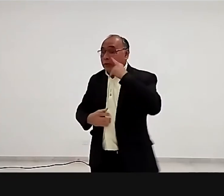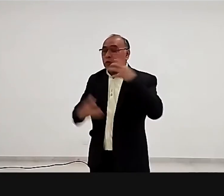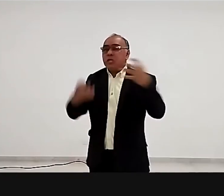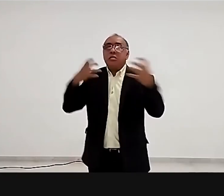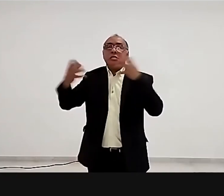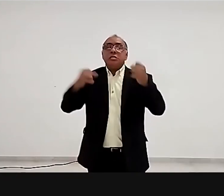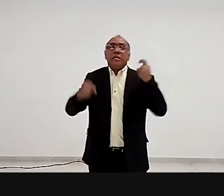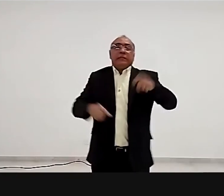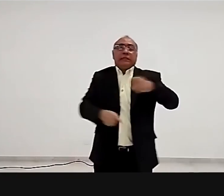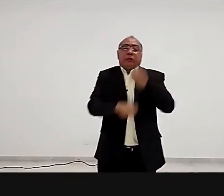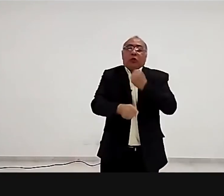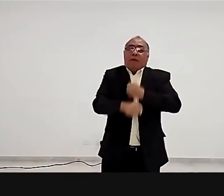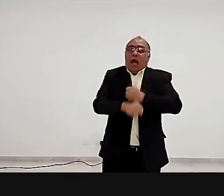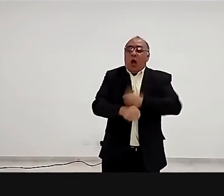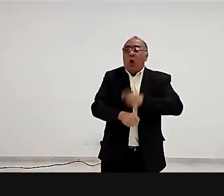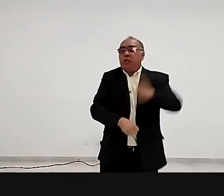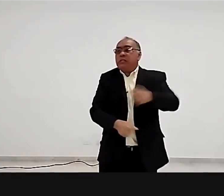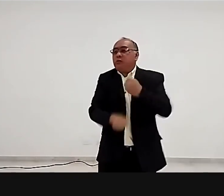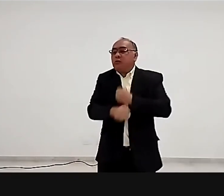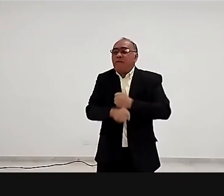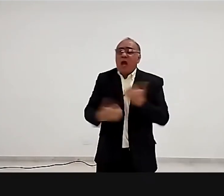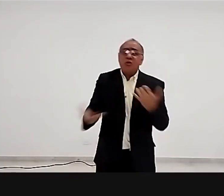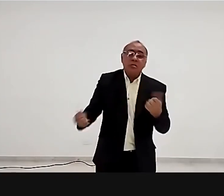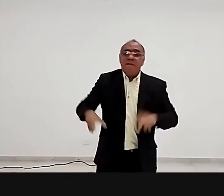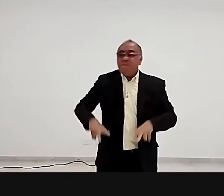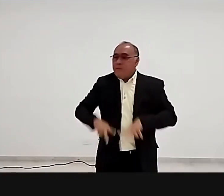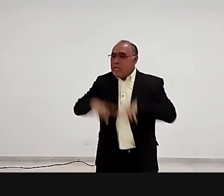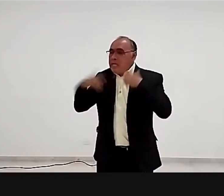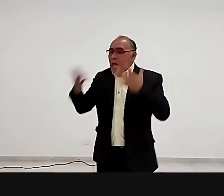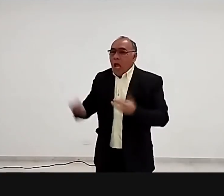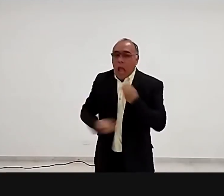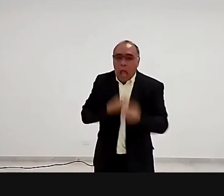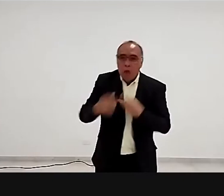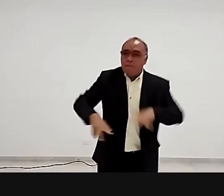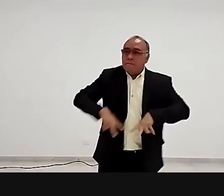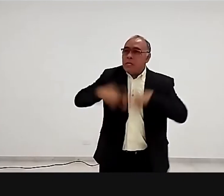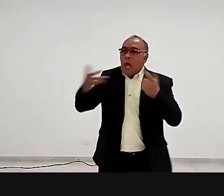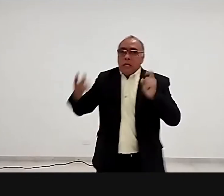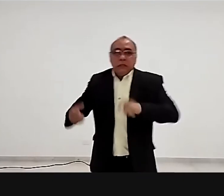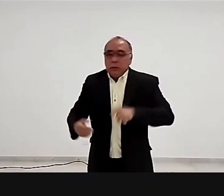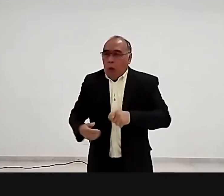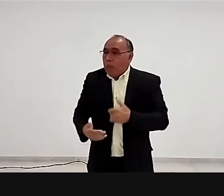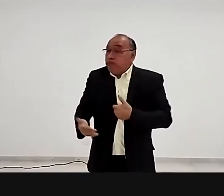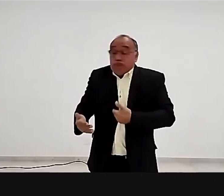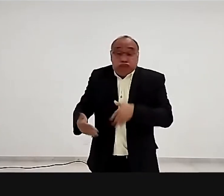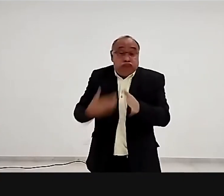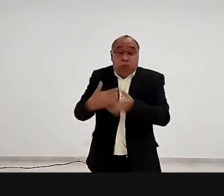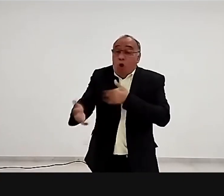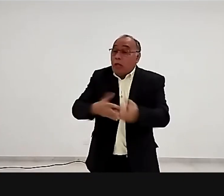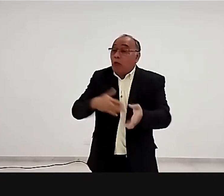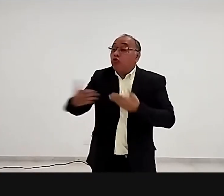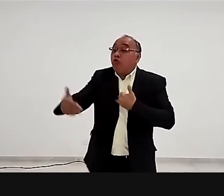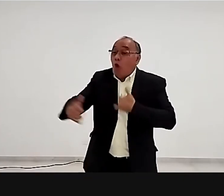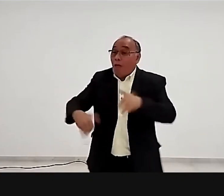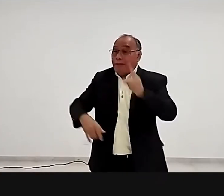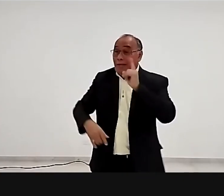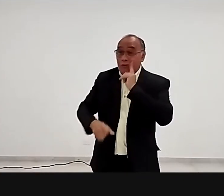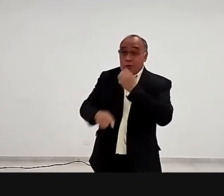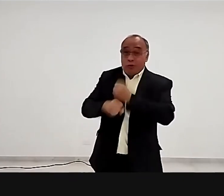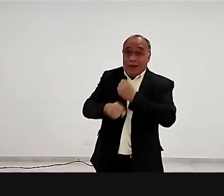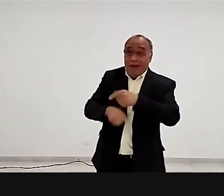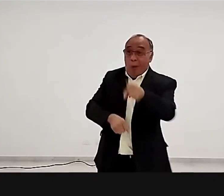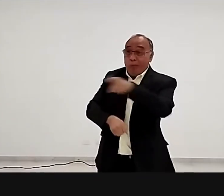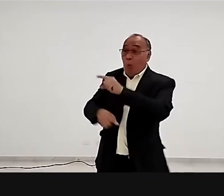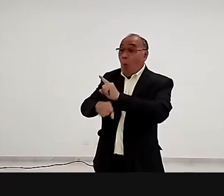20% de avance es para nosotros transporte público porque de ahí depende el trabajo de